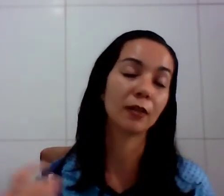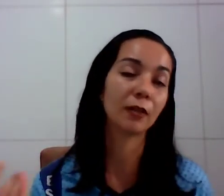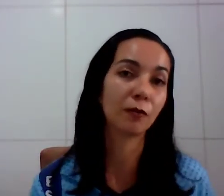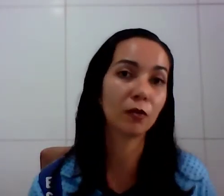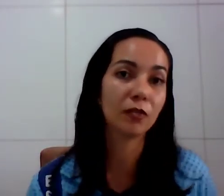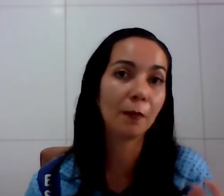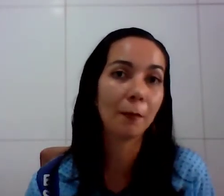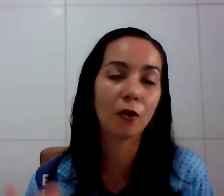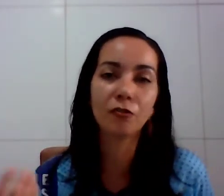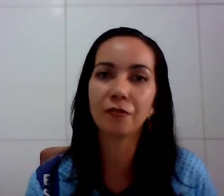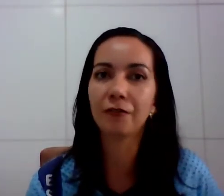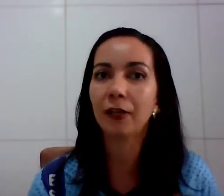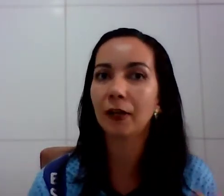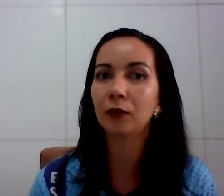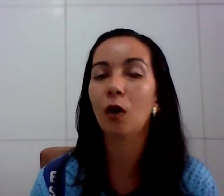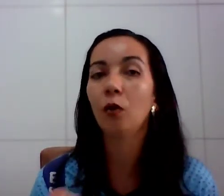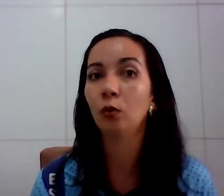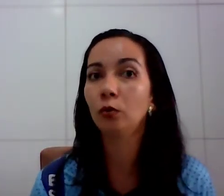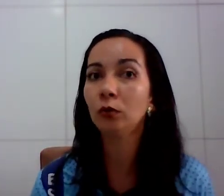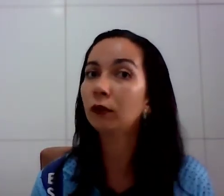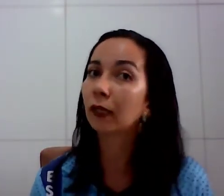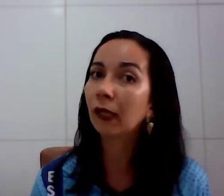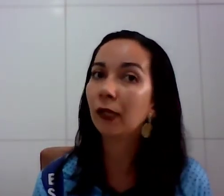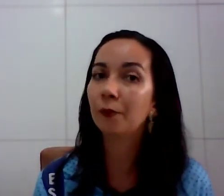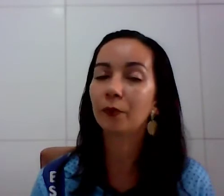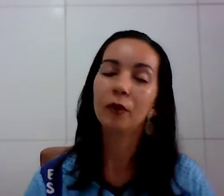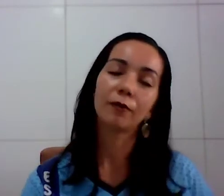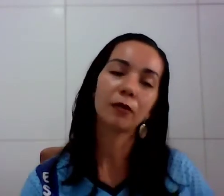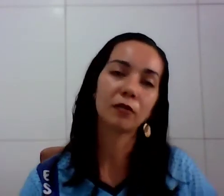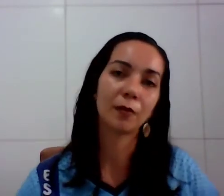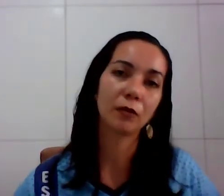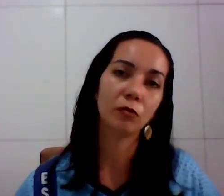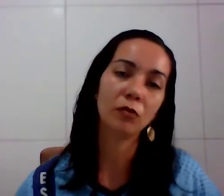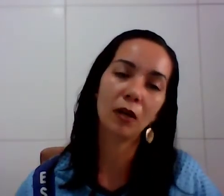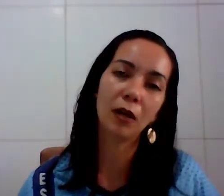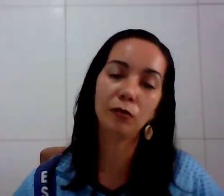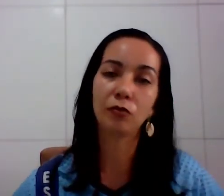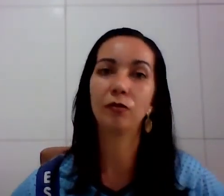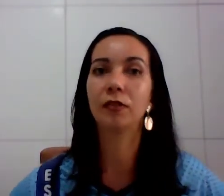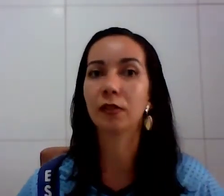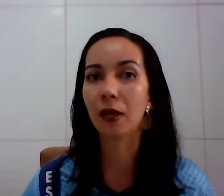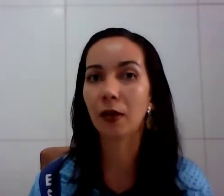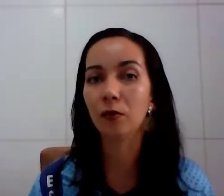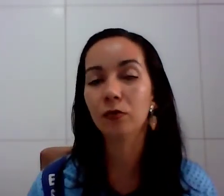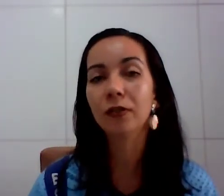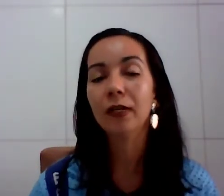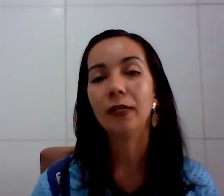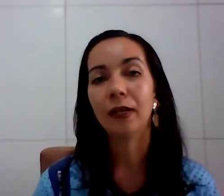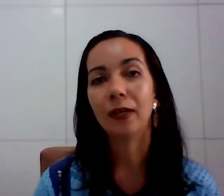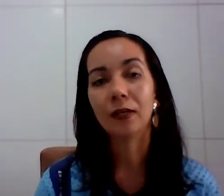elas foram se modificando ao longo do tempo, foram se passando os anos, os séculos, e aí as